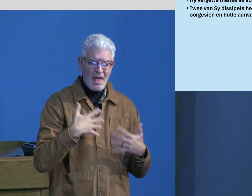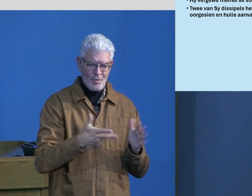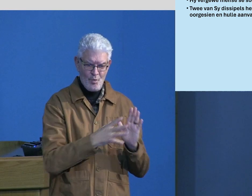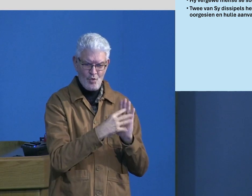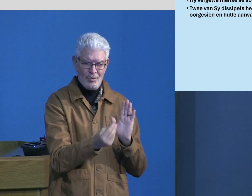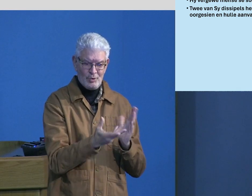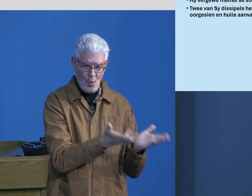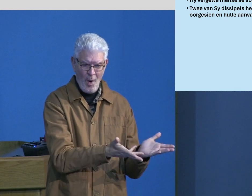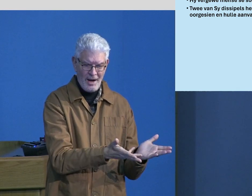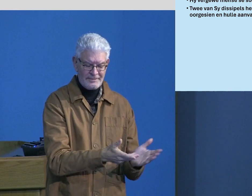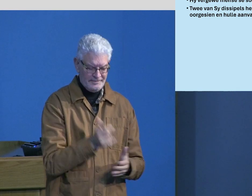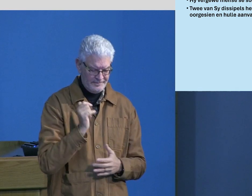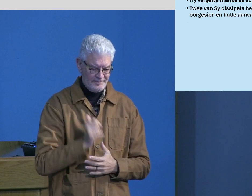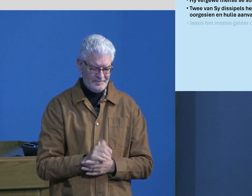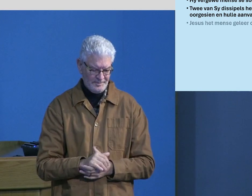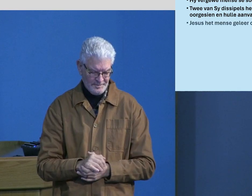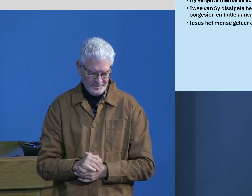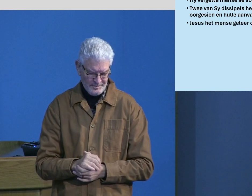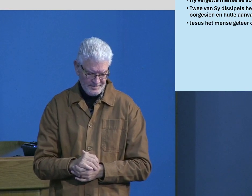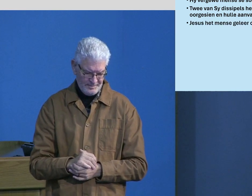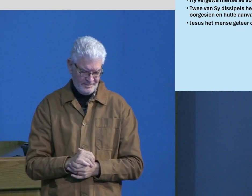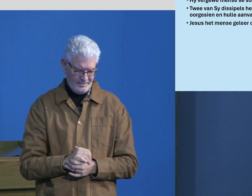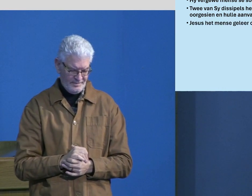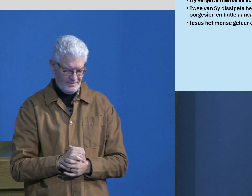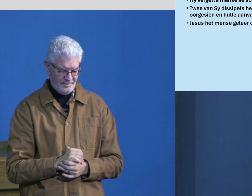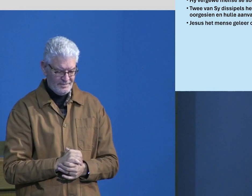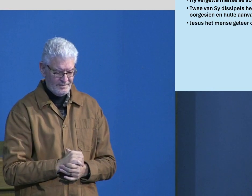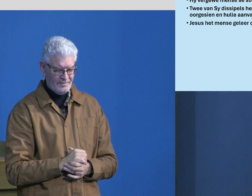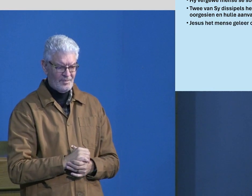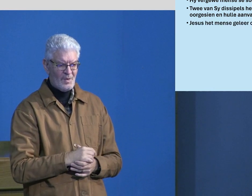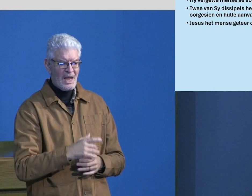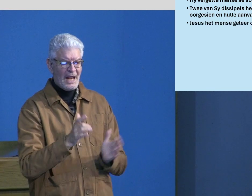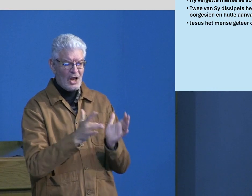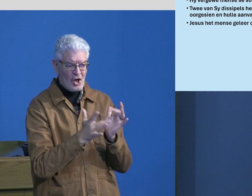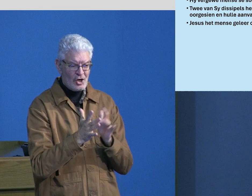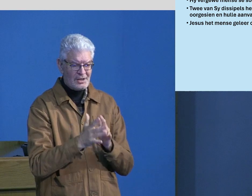van Jesus gekry het, ons moet dit ook maar naboots.